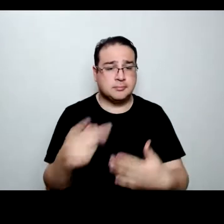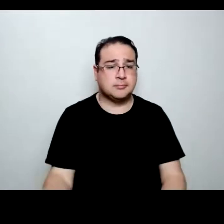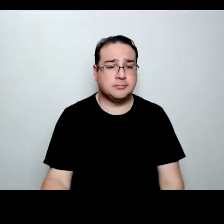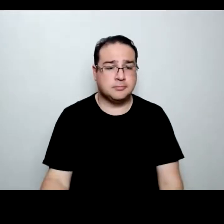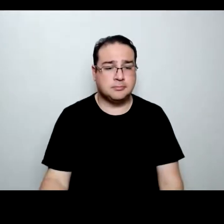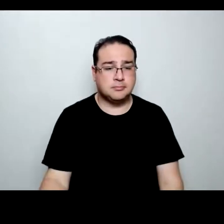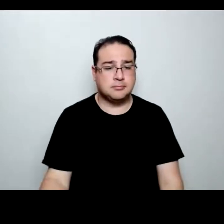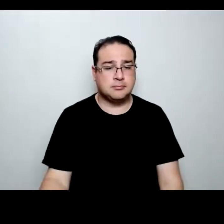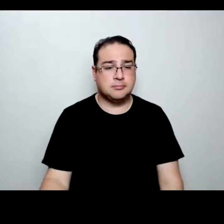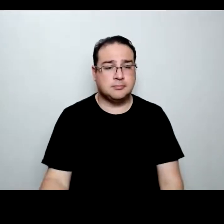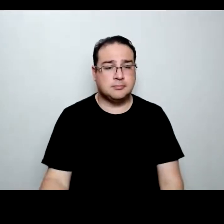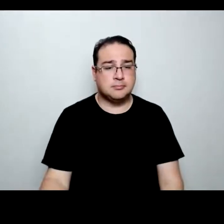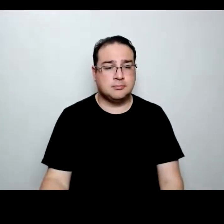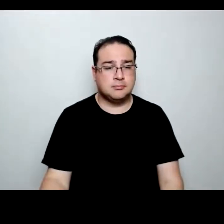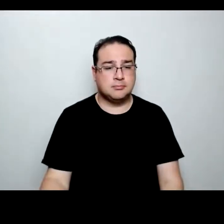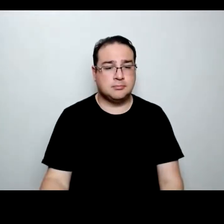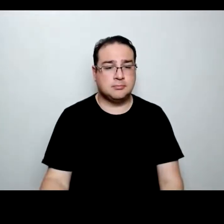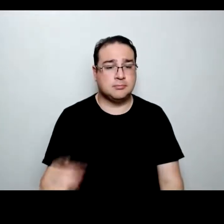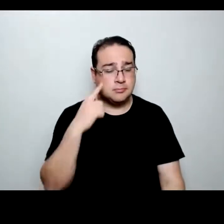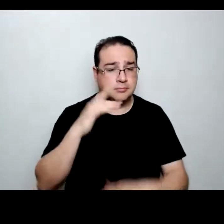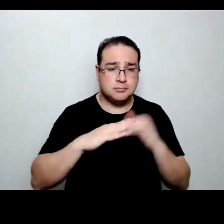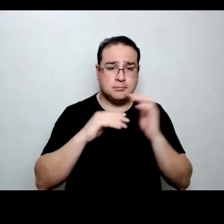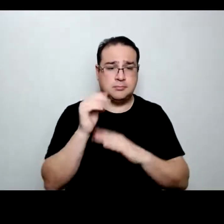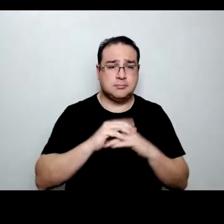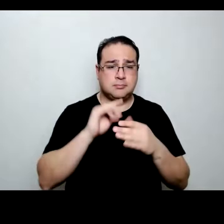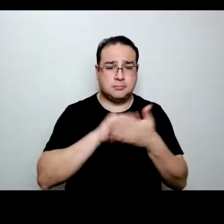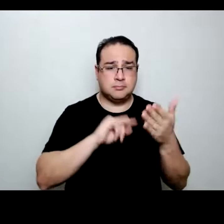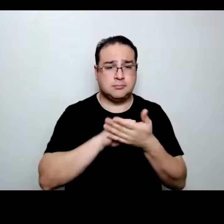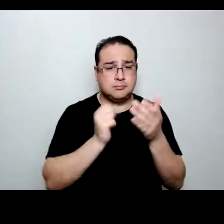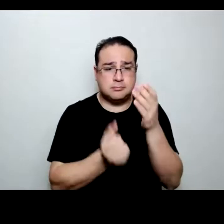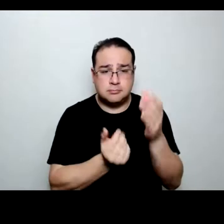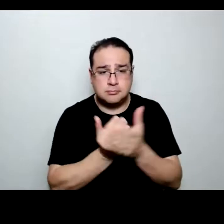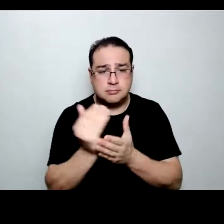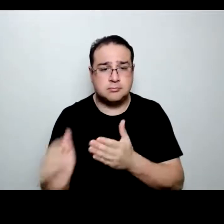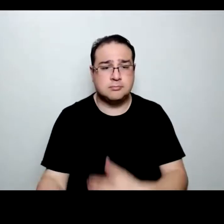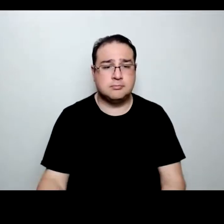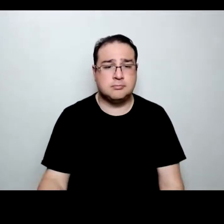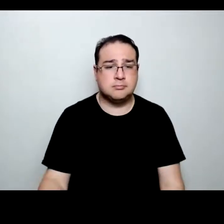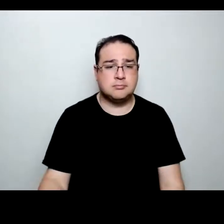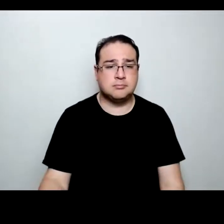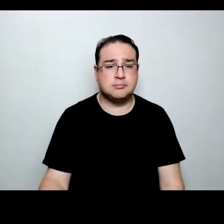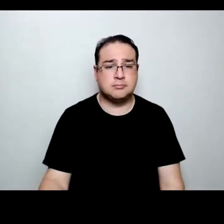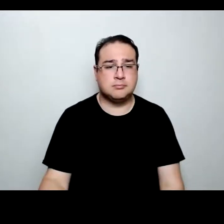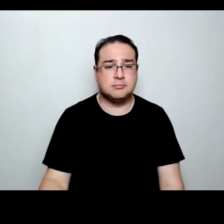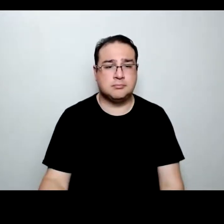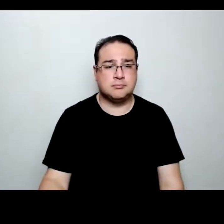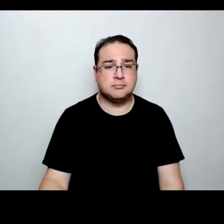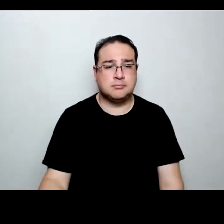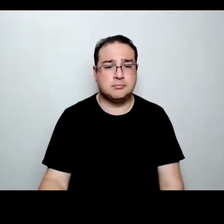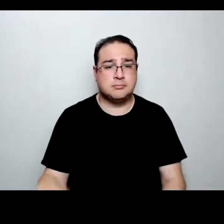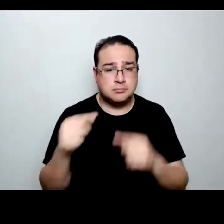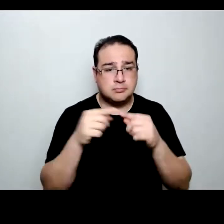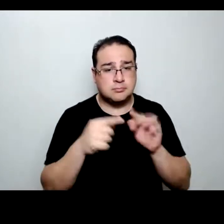as modernas práticas de documentação talvez sugiram ter o texto como